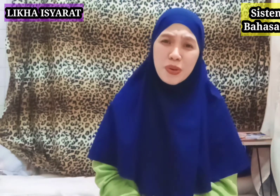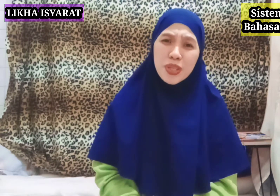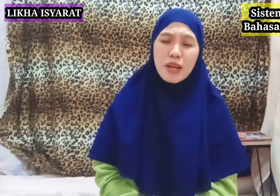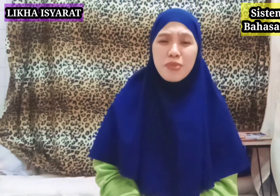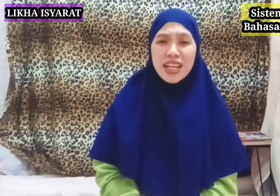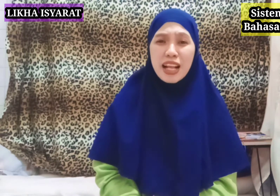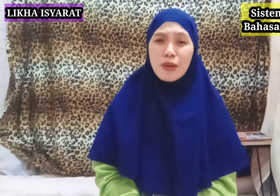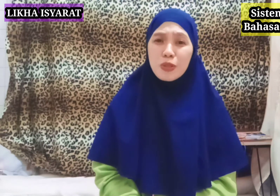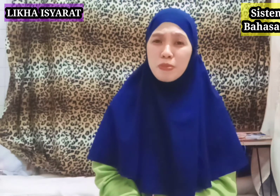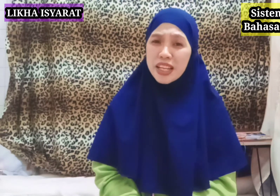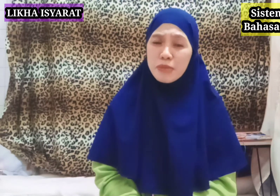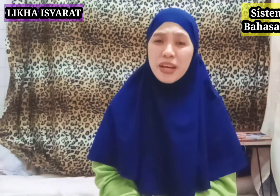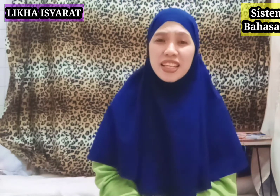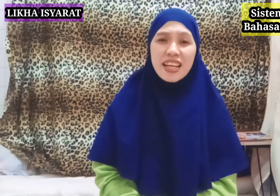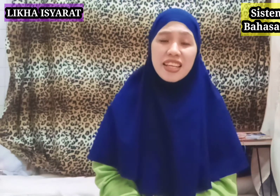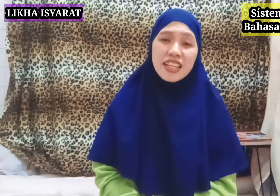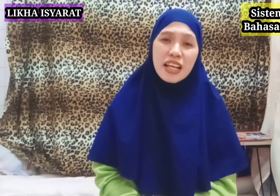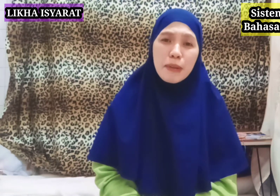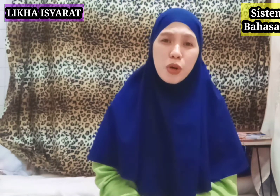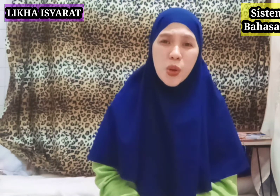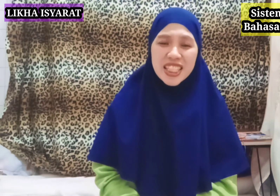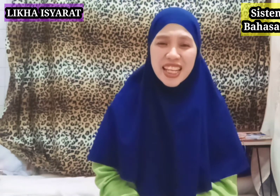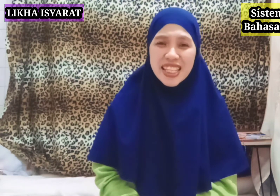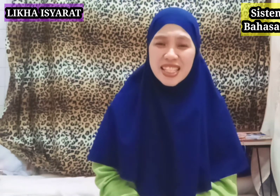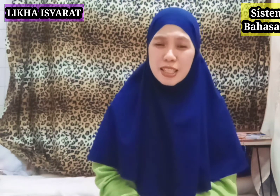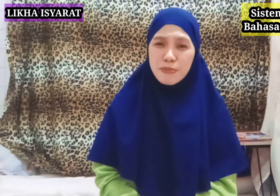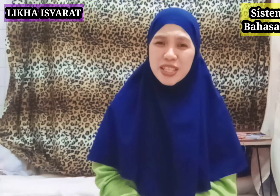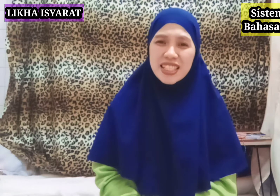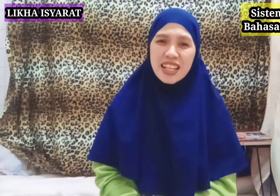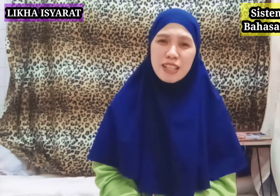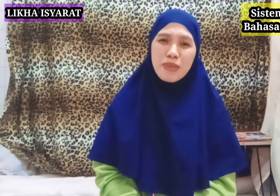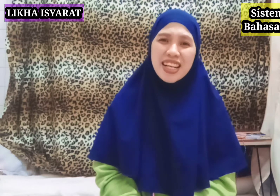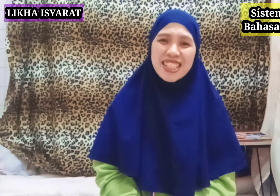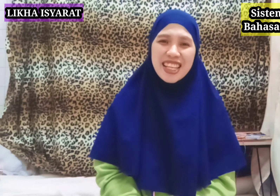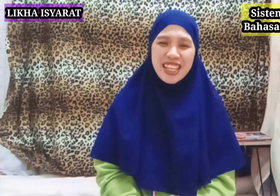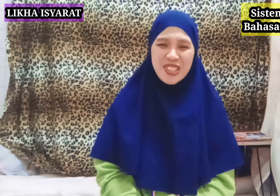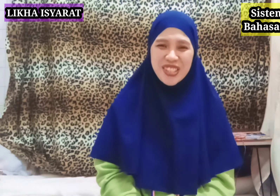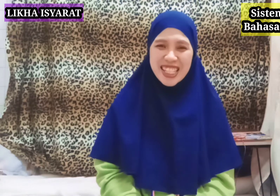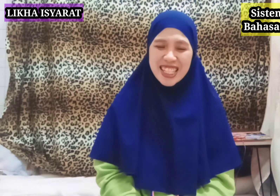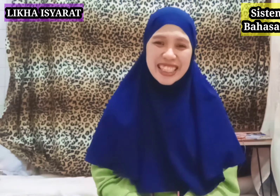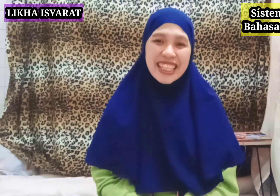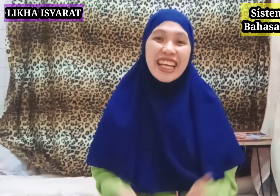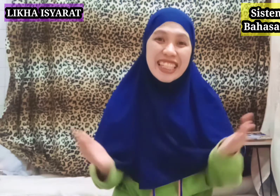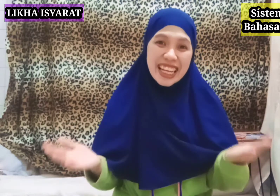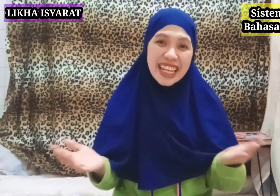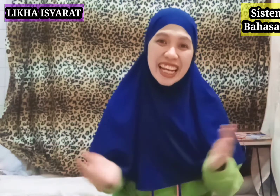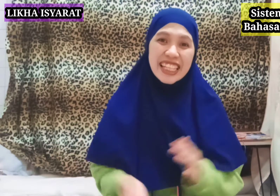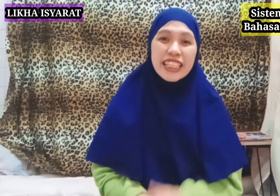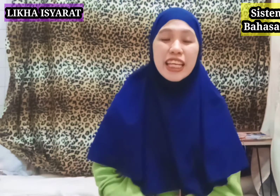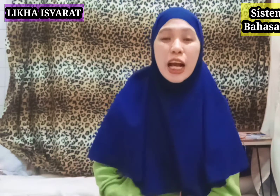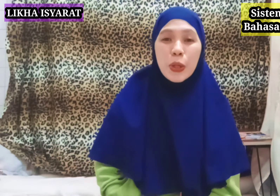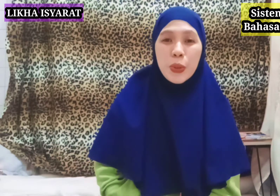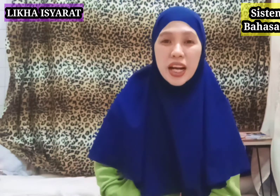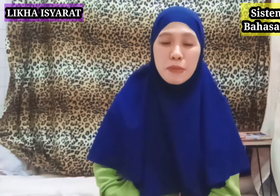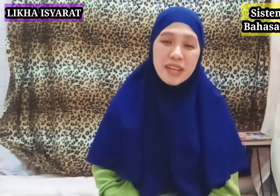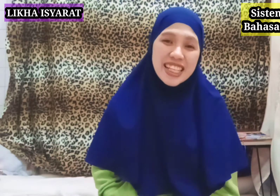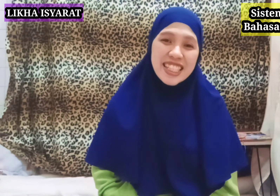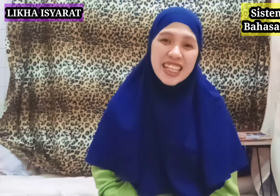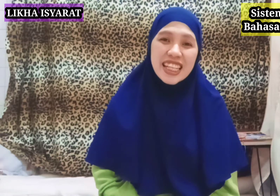ya, biar aku semakin baik lagi dalam menguasai sistem isyarat bahasa Indonesia ya. Dan hari ini aku akan mengajak